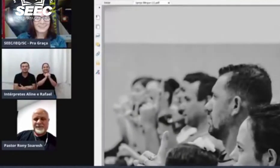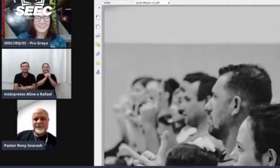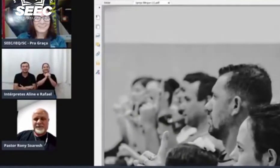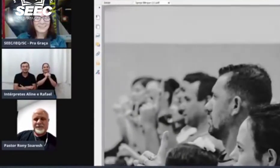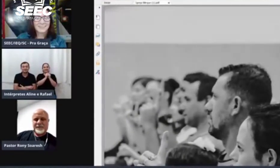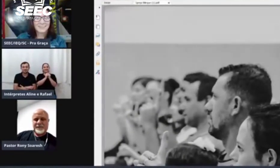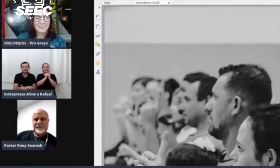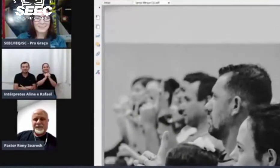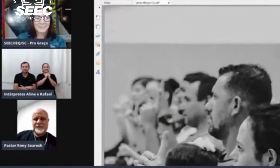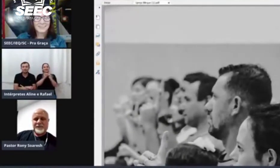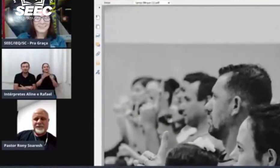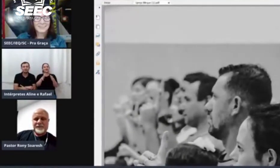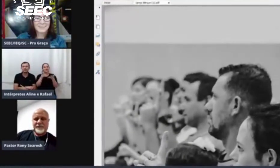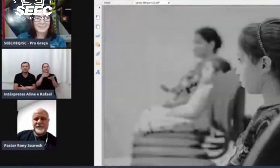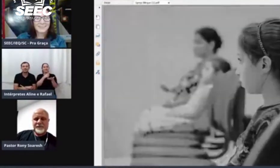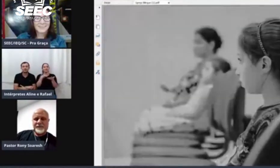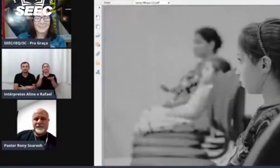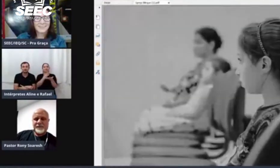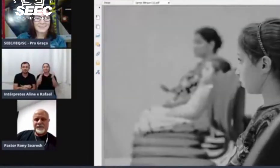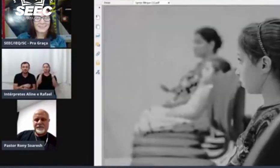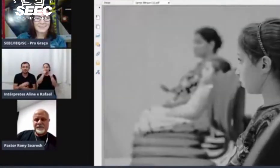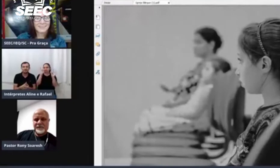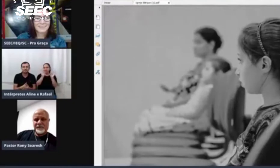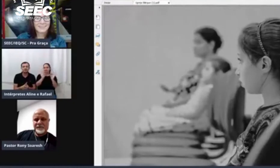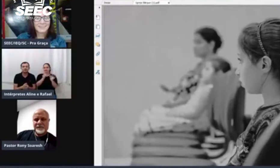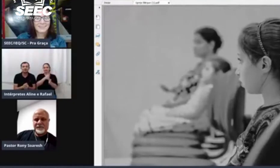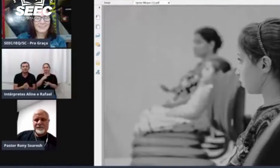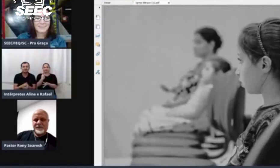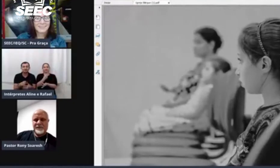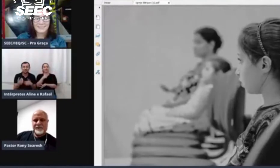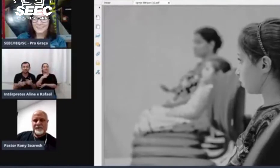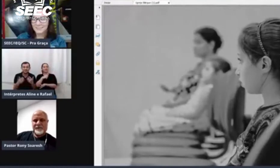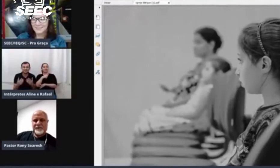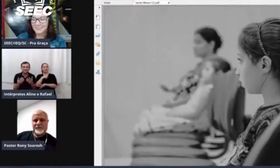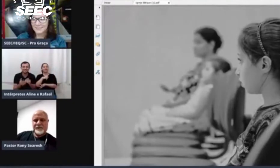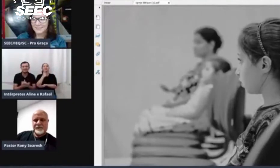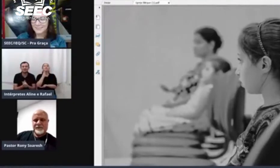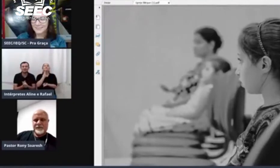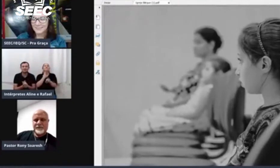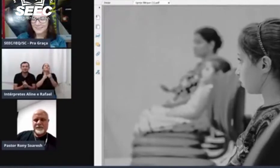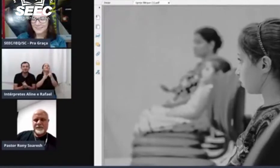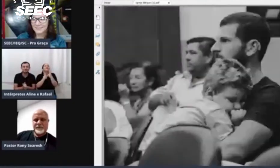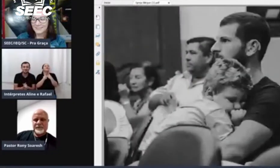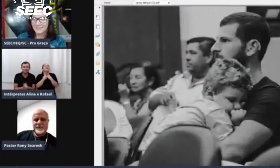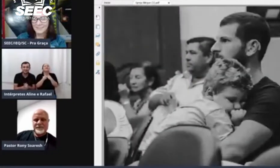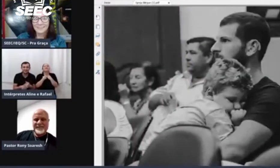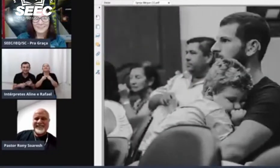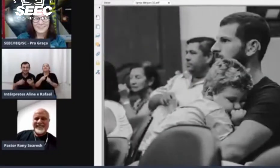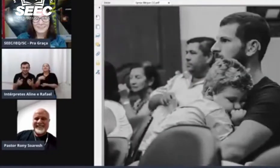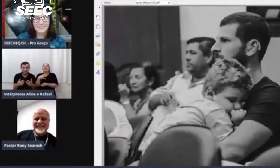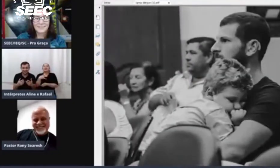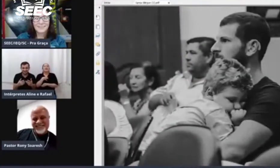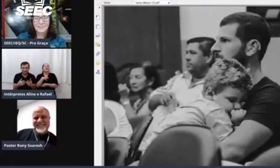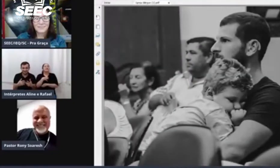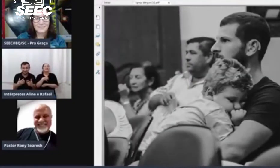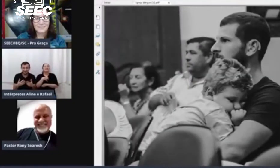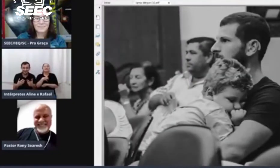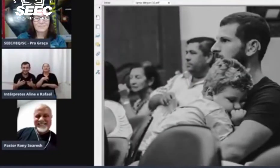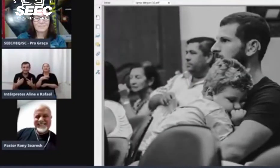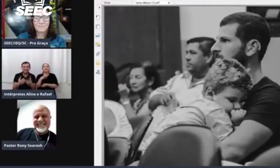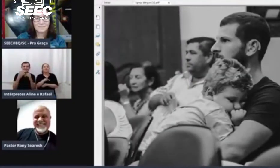surdos. Então, assim, a gente ficou muito feliz, sabe? E a gente tem o desejo no coração, tem o pastor que nos incentiva muito, né, pastor Mani?